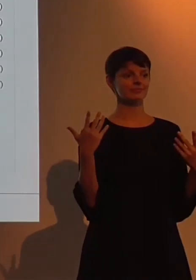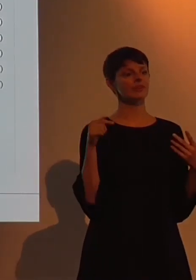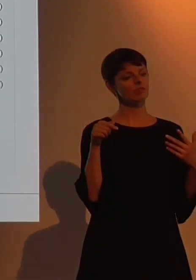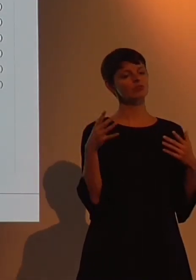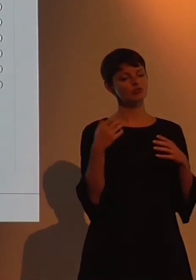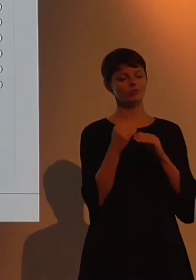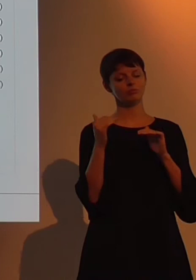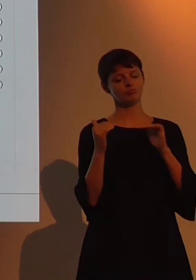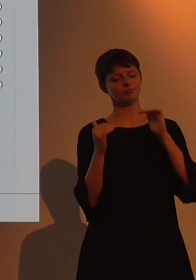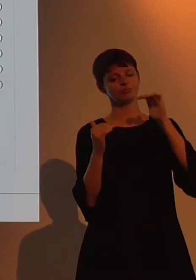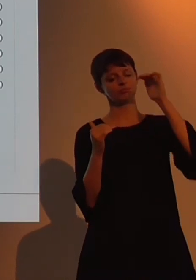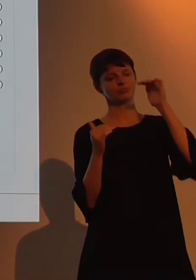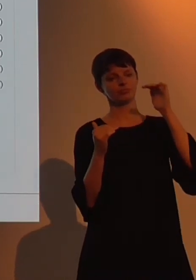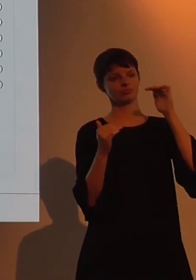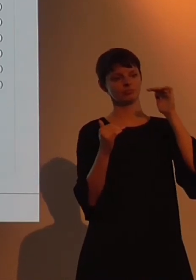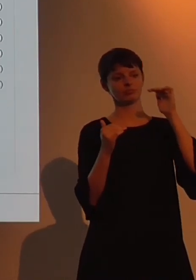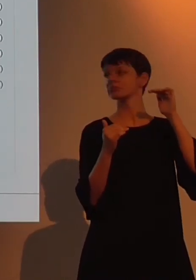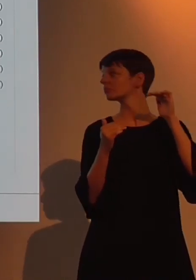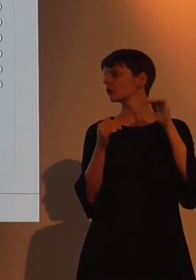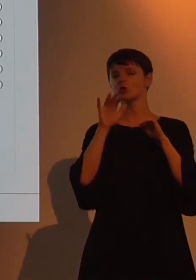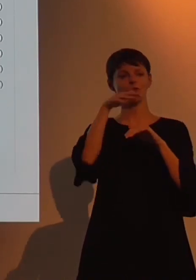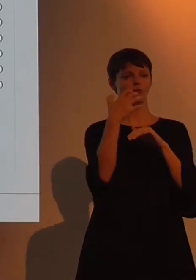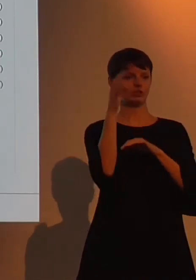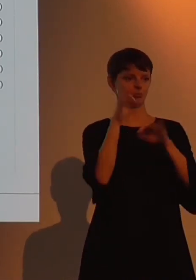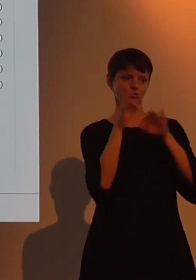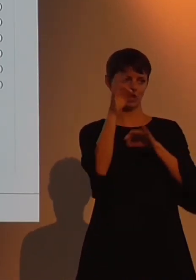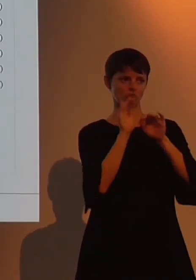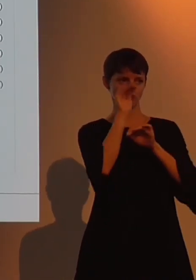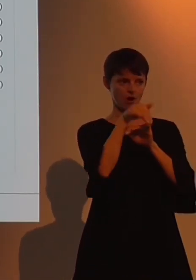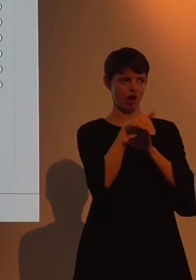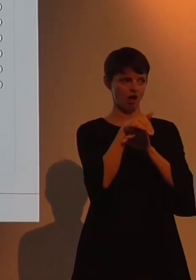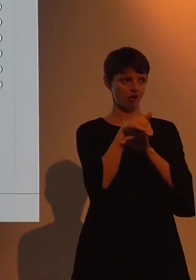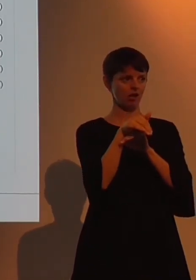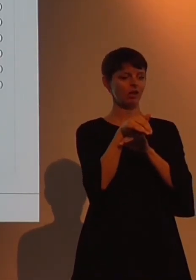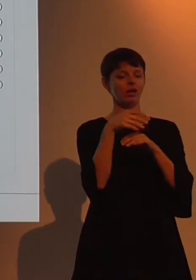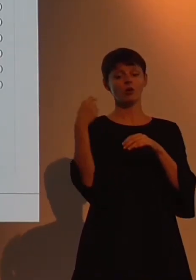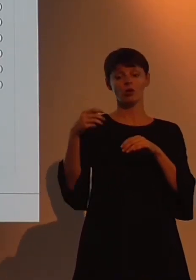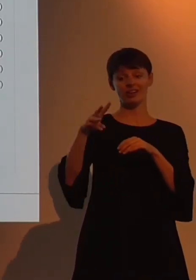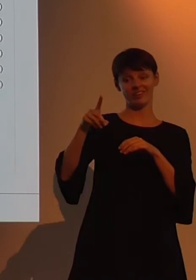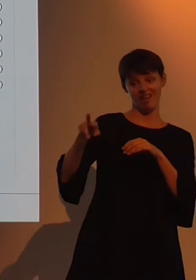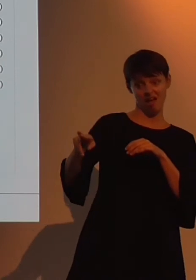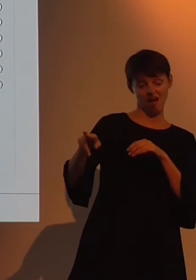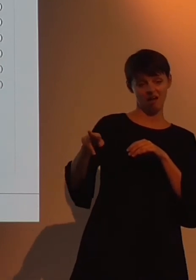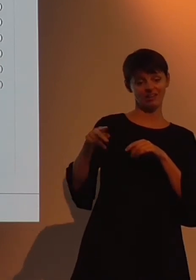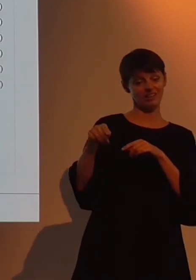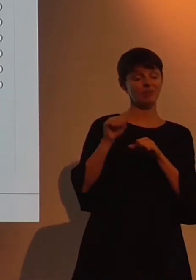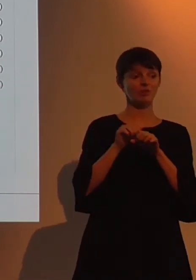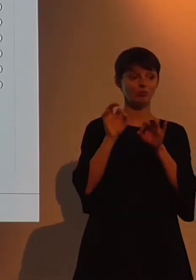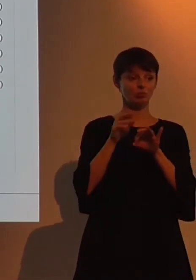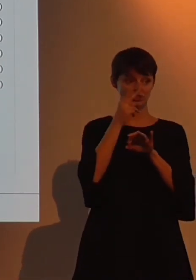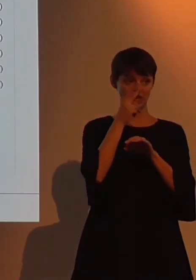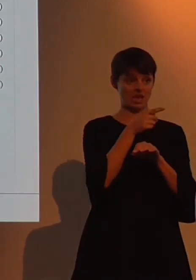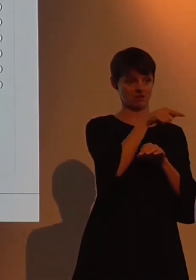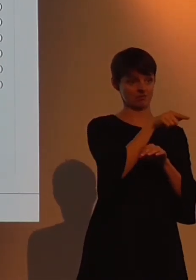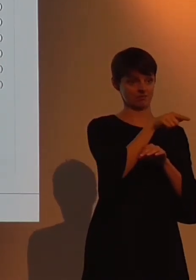konkreten Zahlen dazu haben können. Was ich Ihnen aber sagen kann, ist, dass ein fortlaufendes Budget ist, was Sie in den vergangenen Jahren nicht sehen.